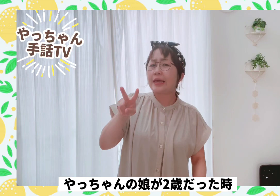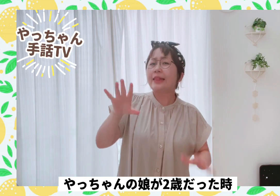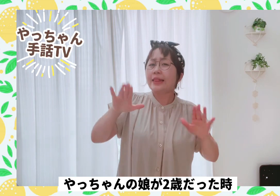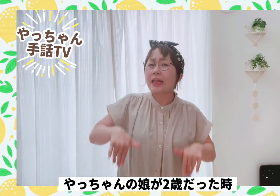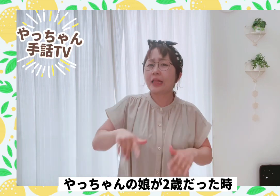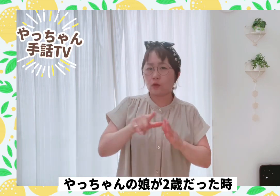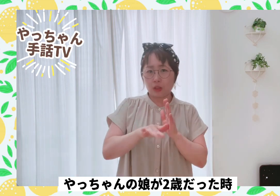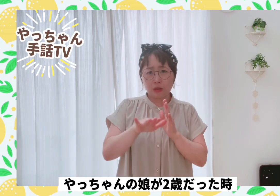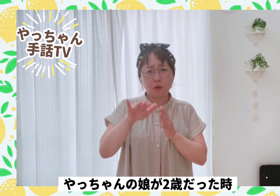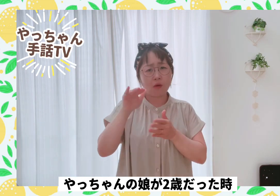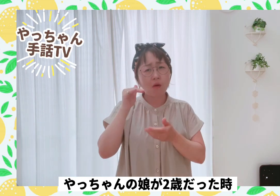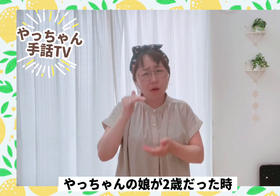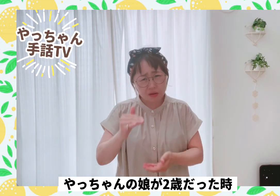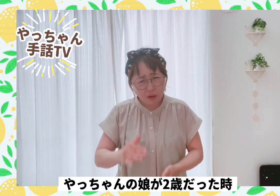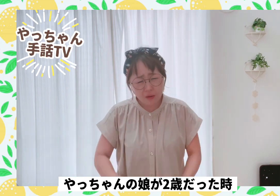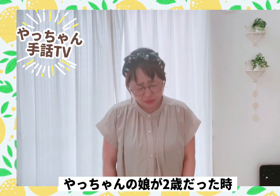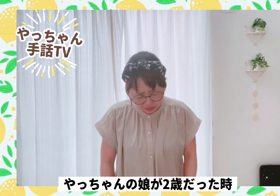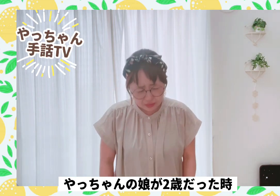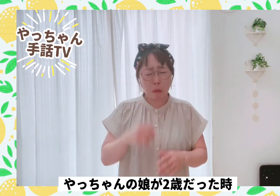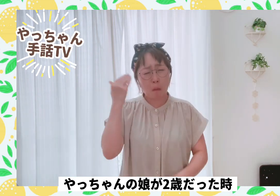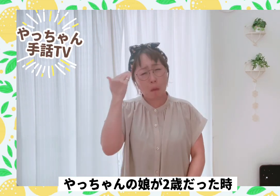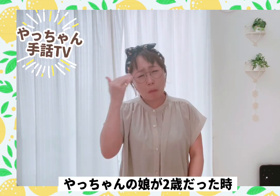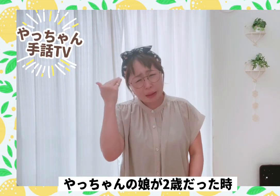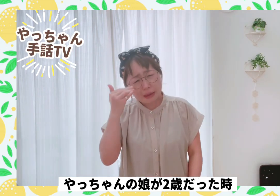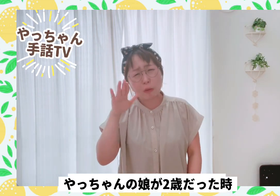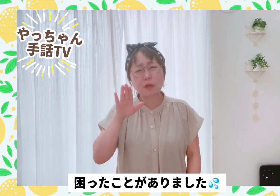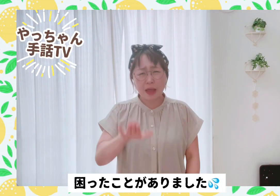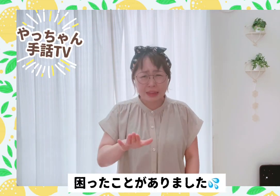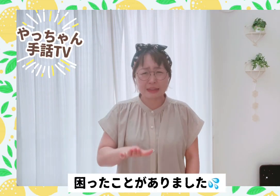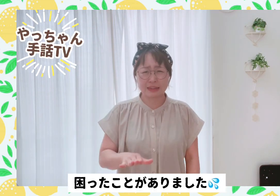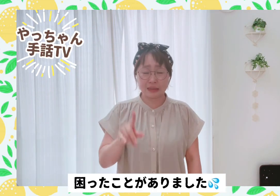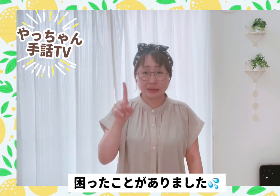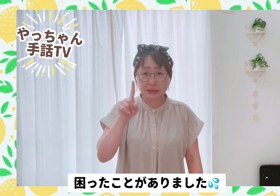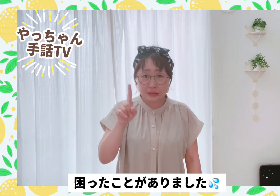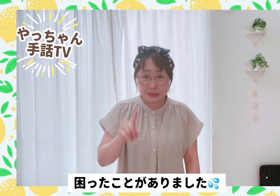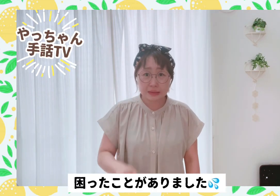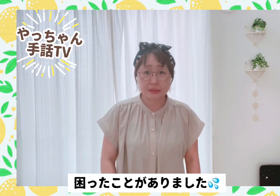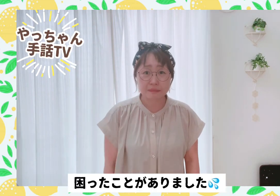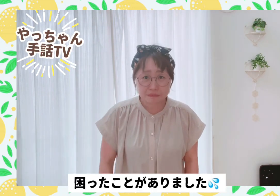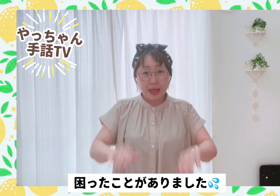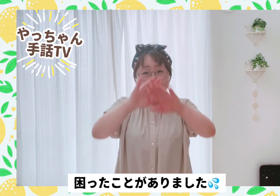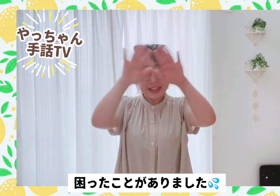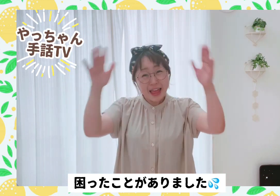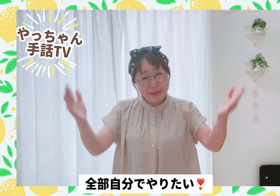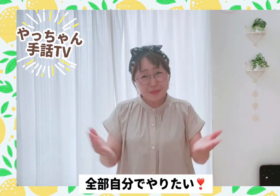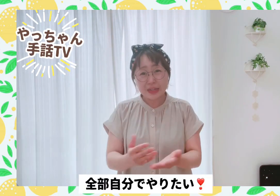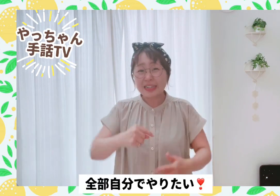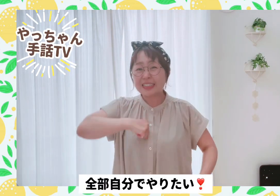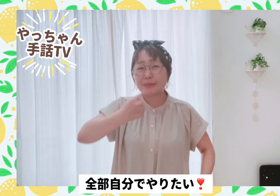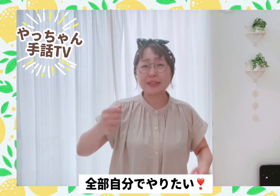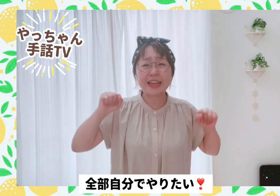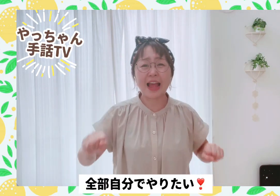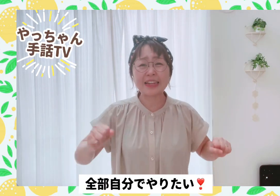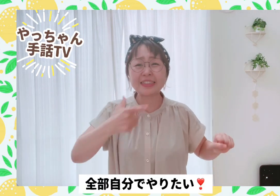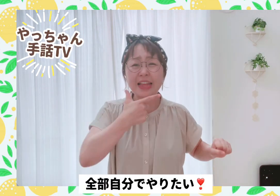歳。だった時のことをお話しします。困ったことがありました。もう全部自分